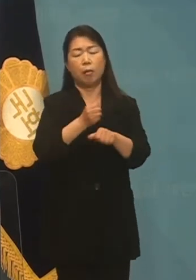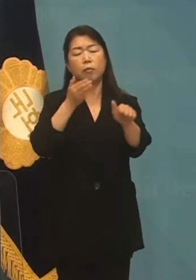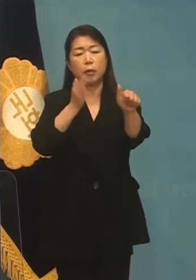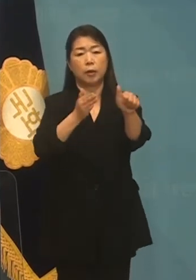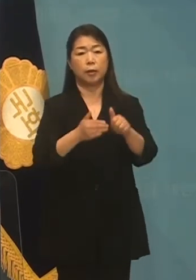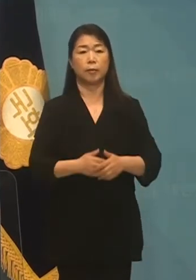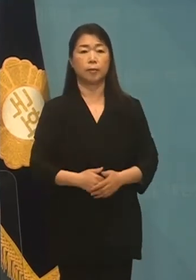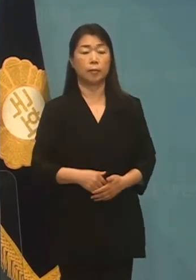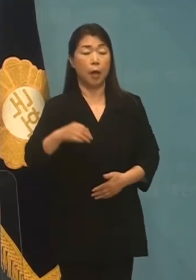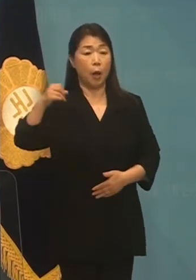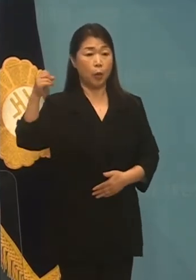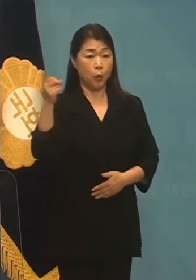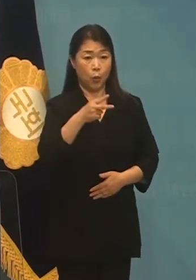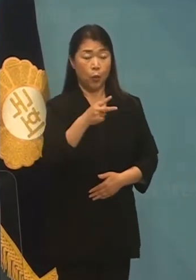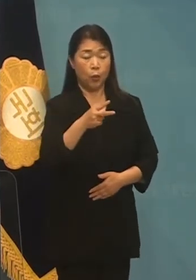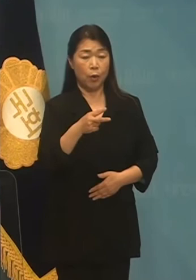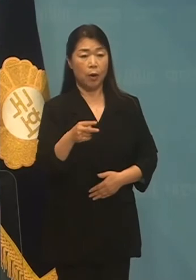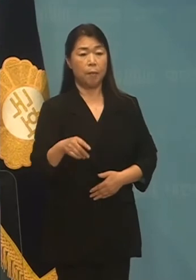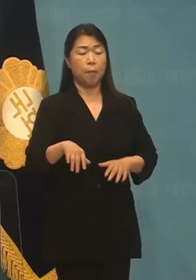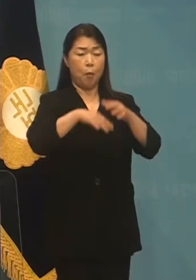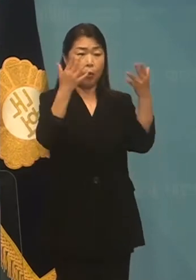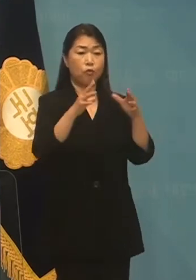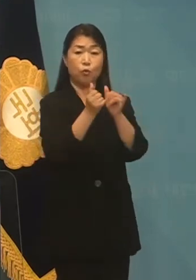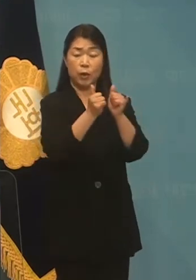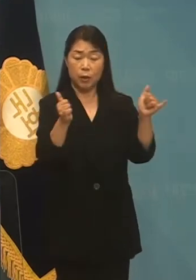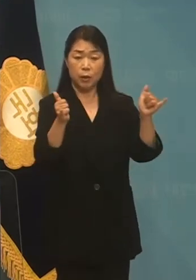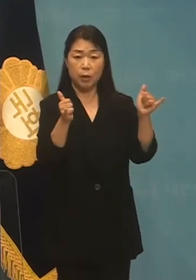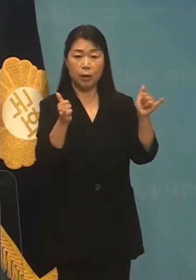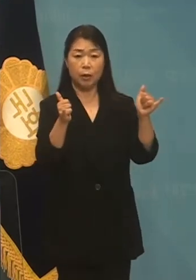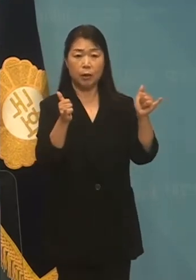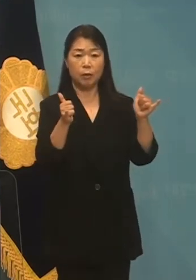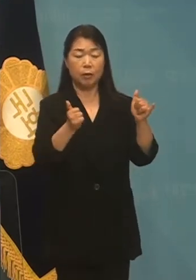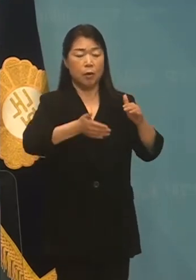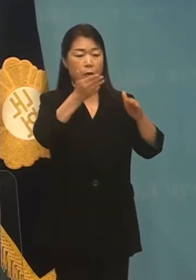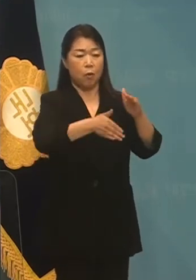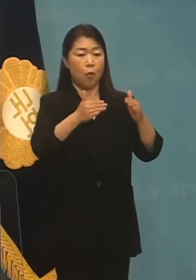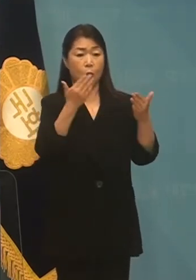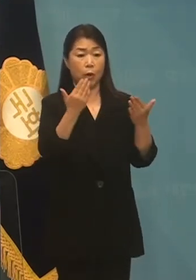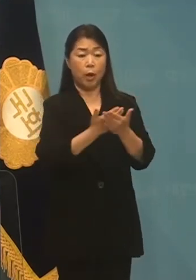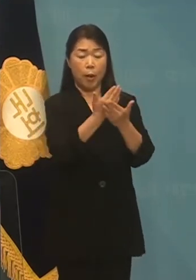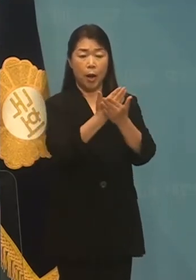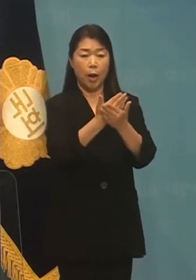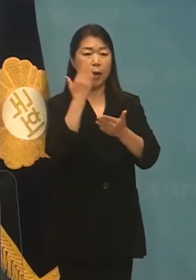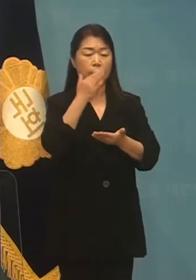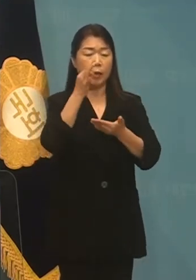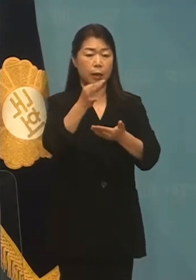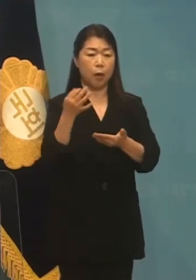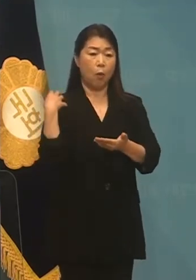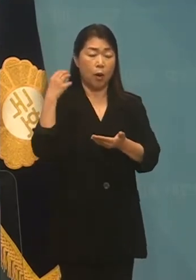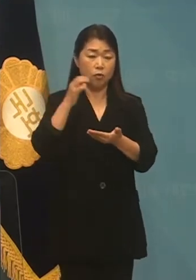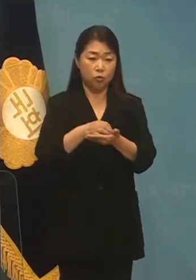촉구합니다. 아울러 모든 국민들께서 공공개발 이익환수